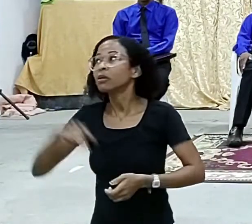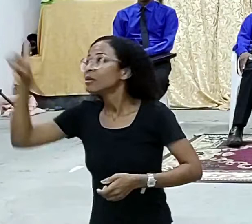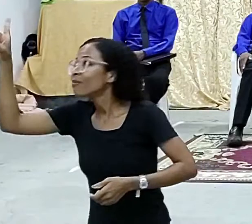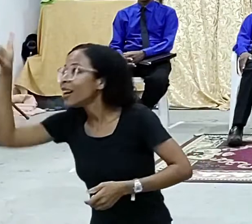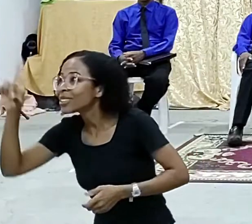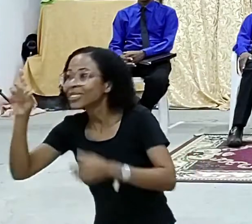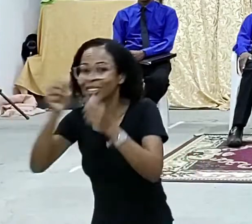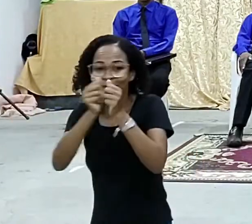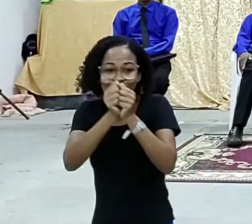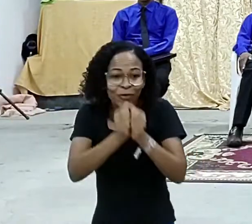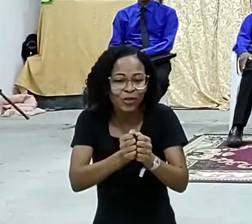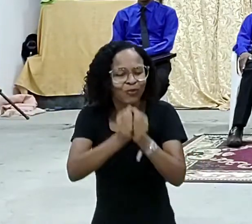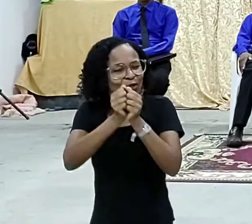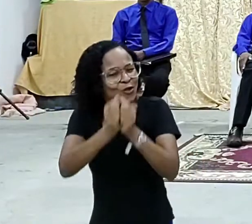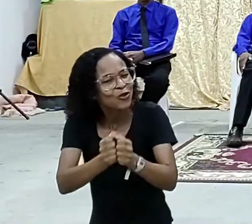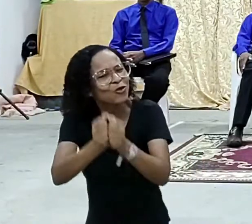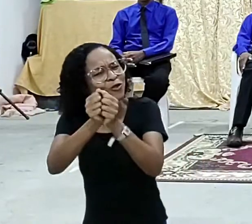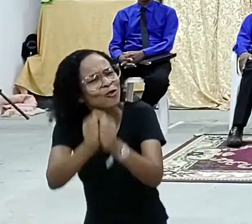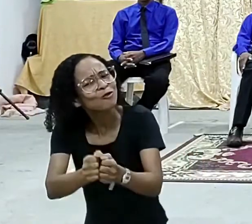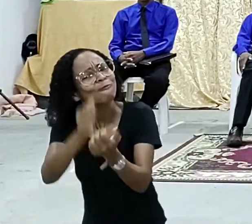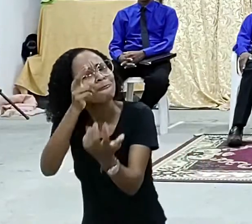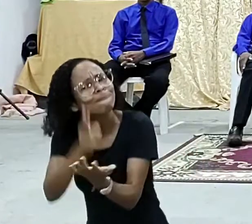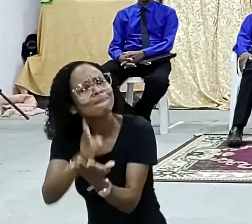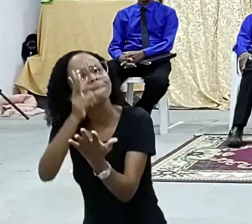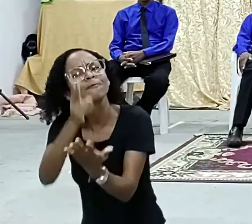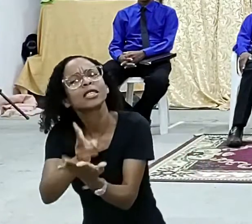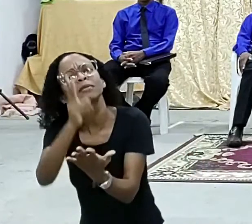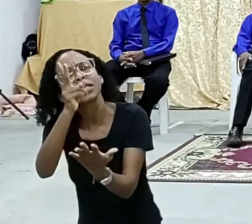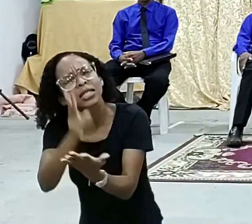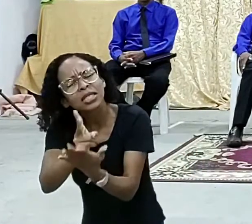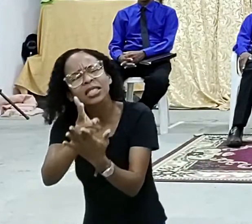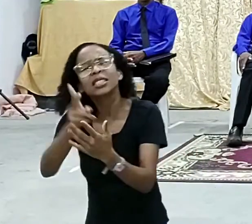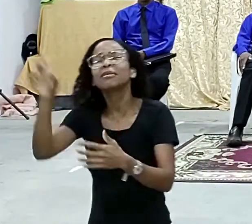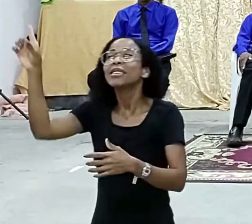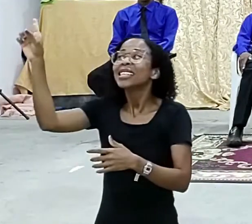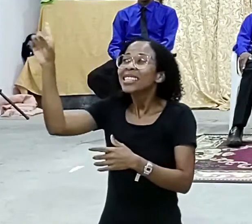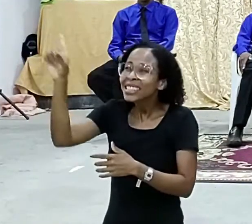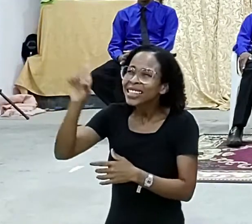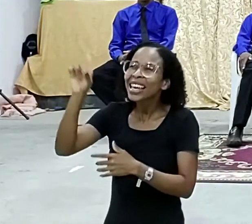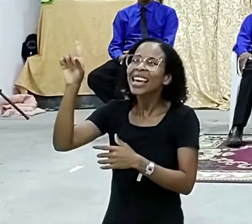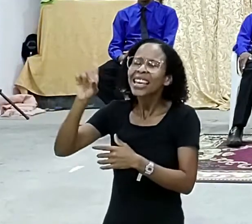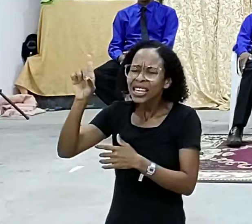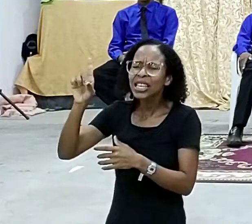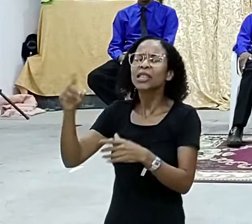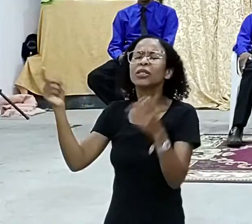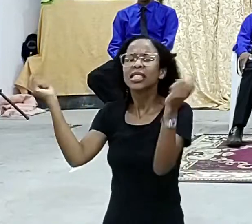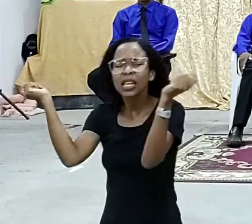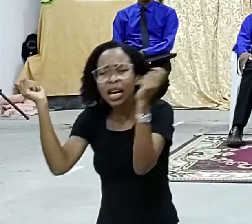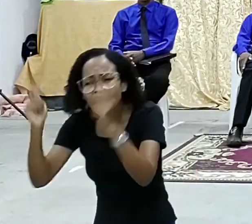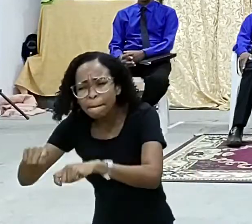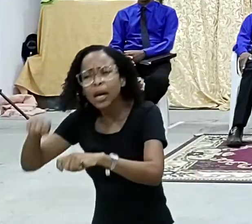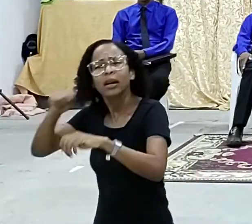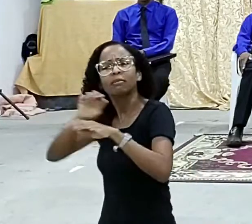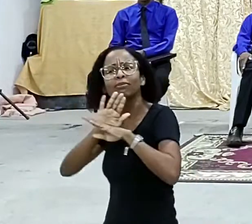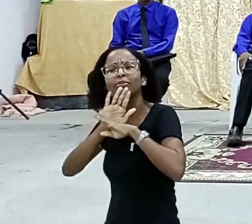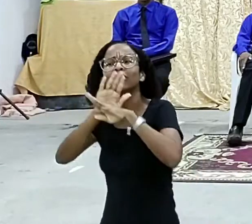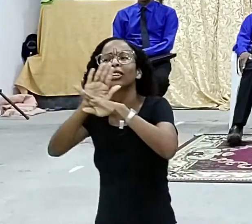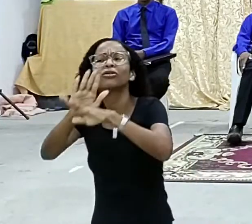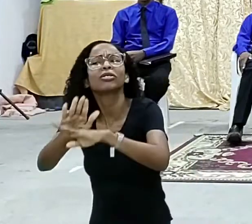meus irmãos. Deus, ele está sempre disposto a te